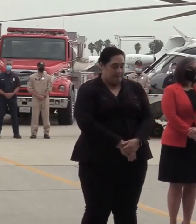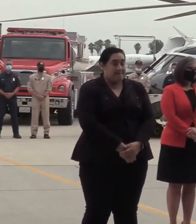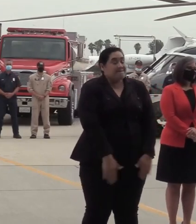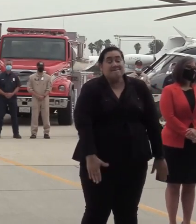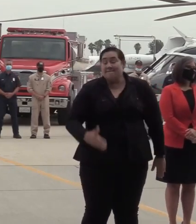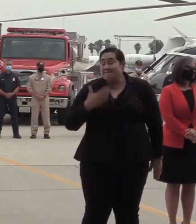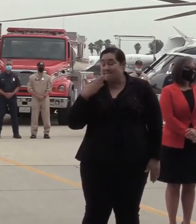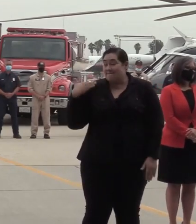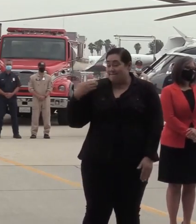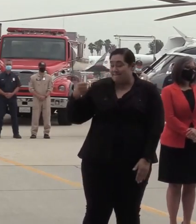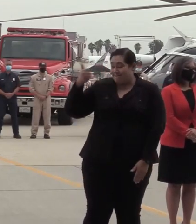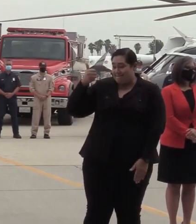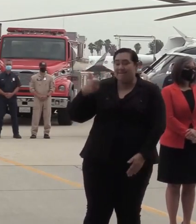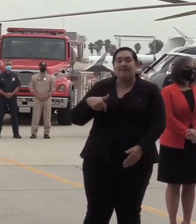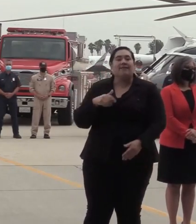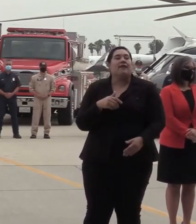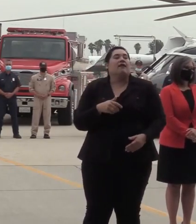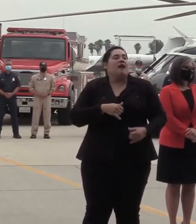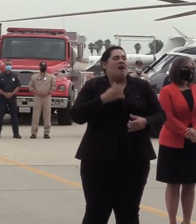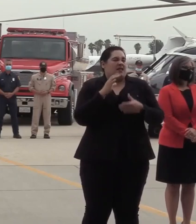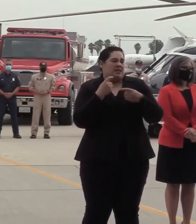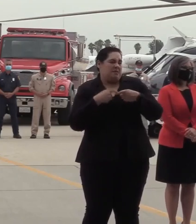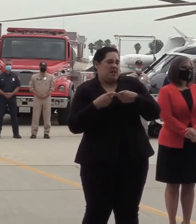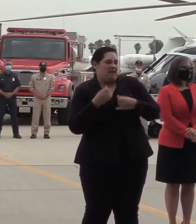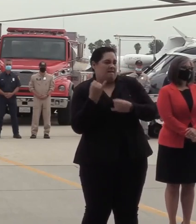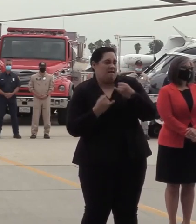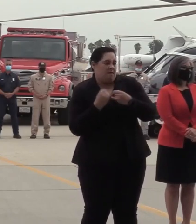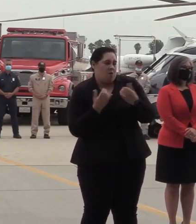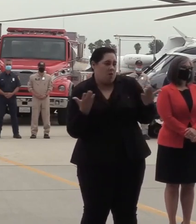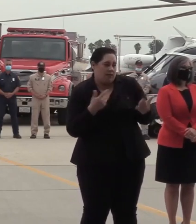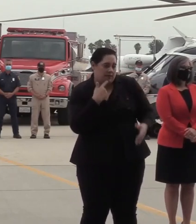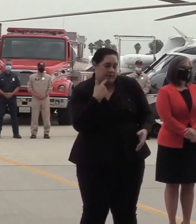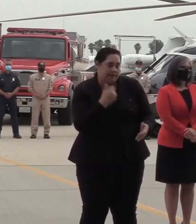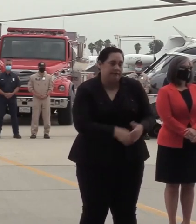Thank you, Chief. Finalmente, también en español.